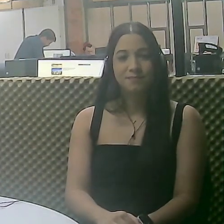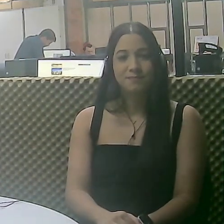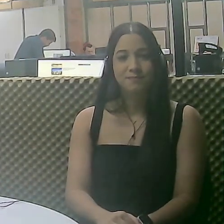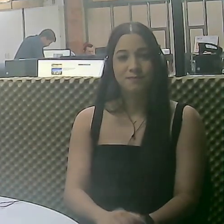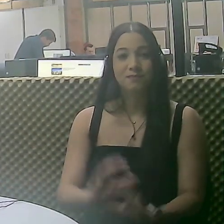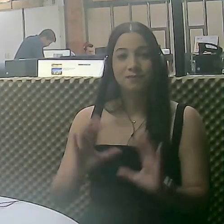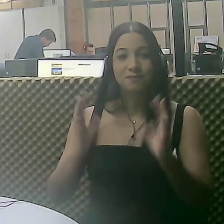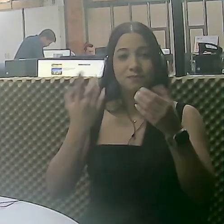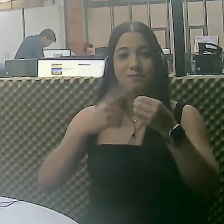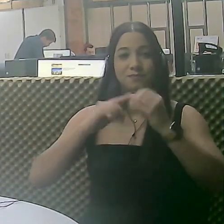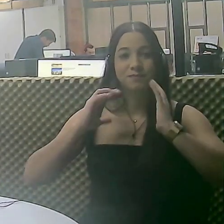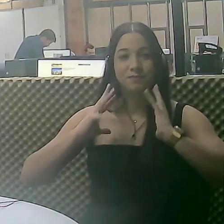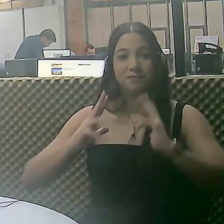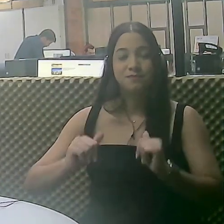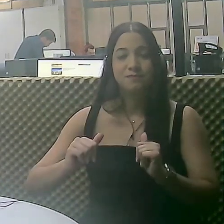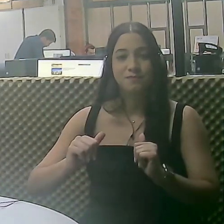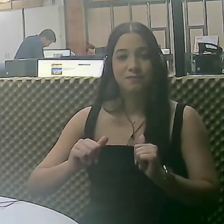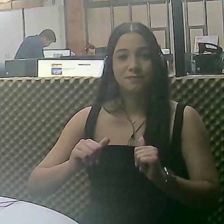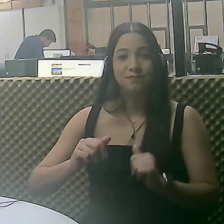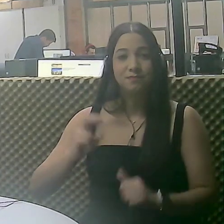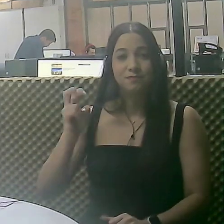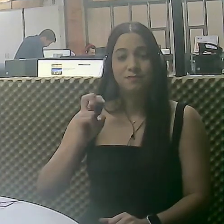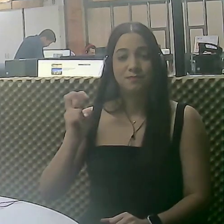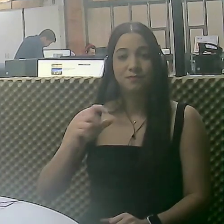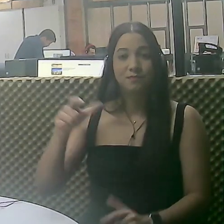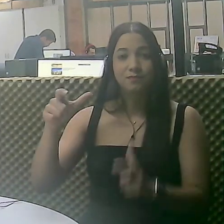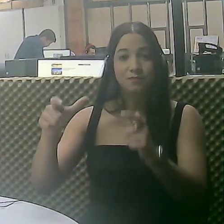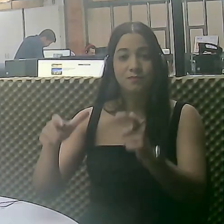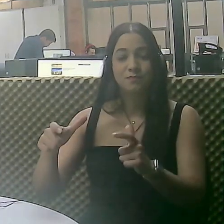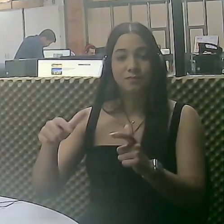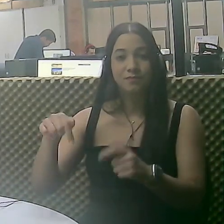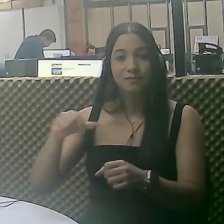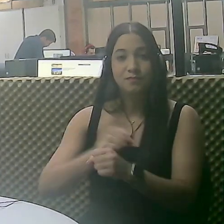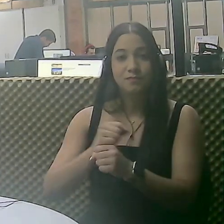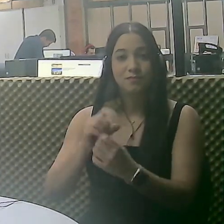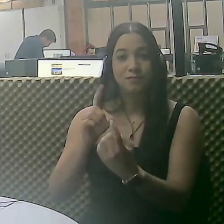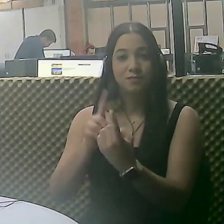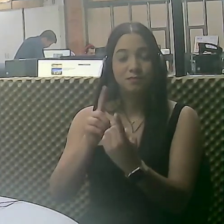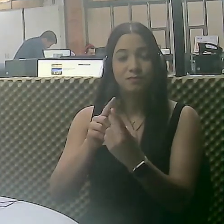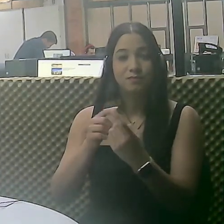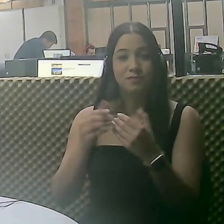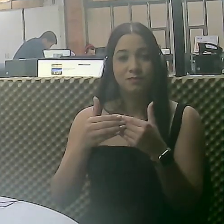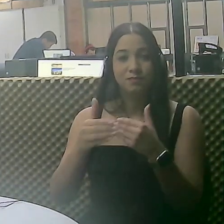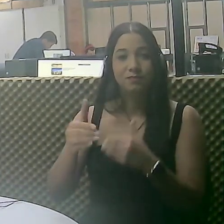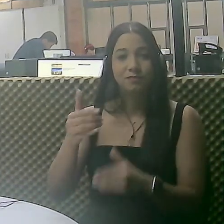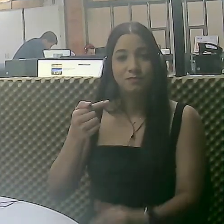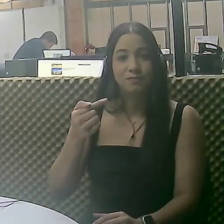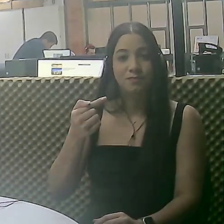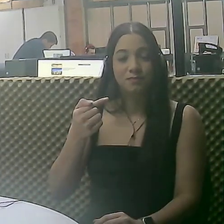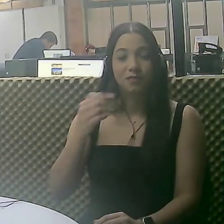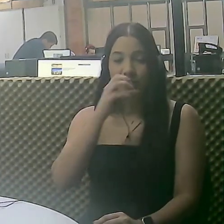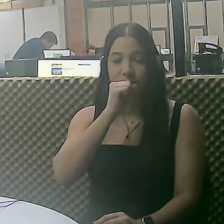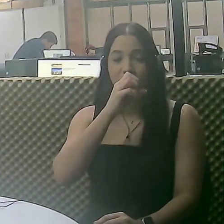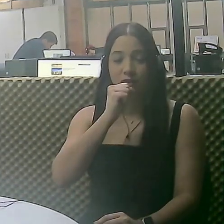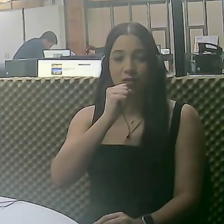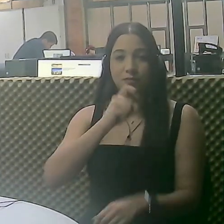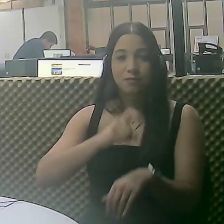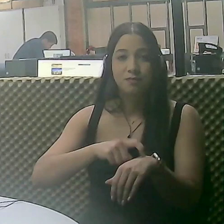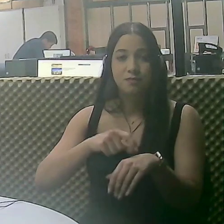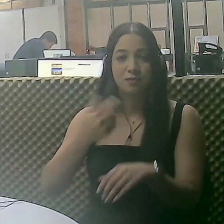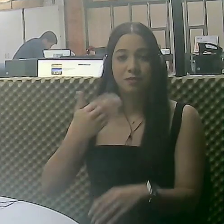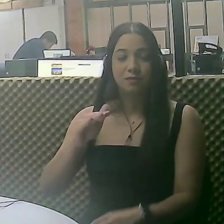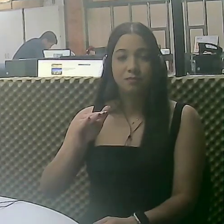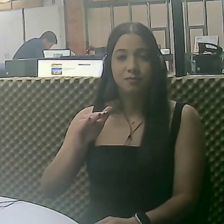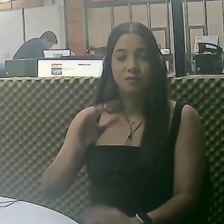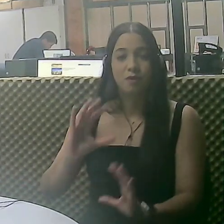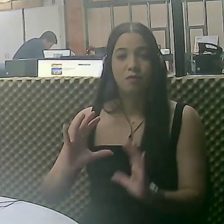O Mutirão Cidade Limpa chega à quinta região atendida neste ano. A partir de 7h30 do próximo sábado, a